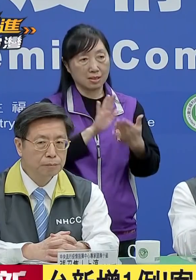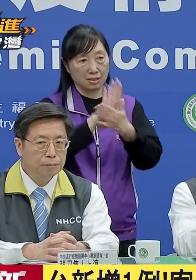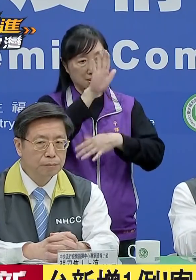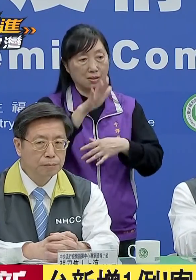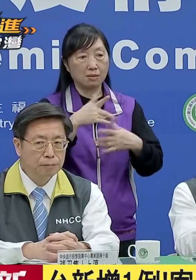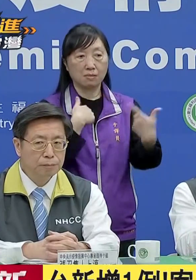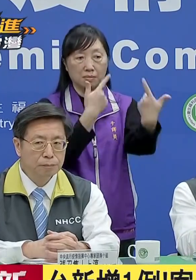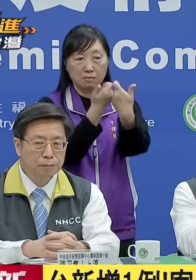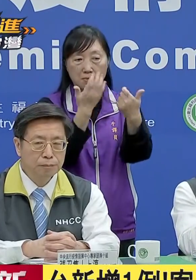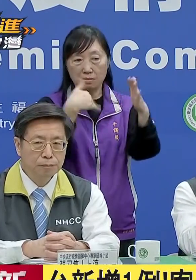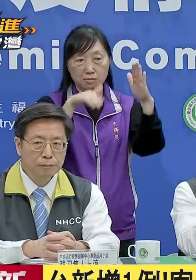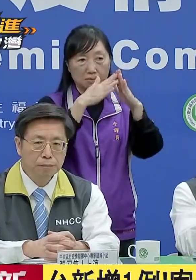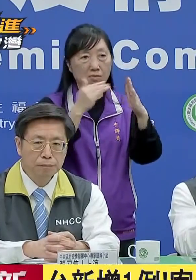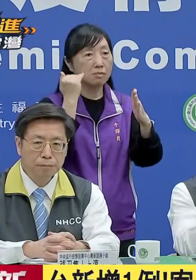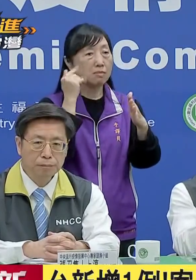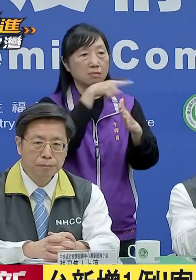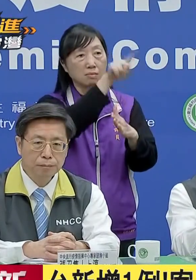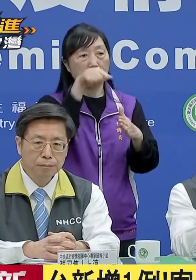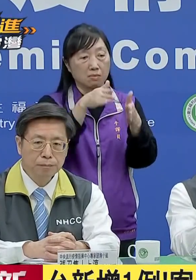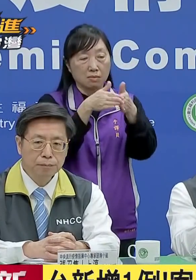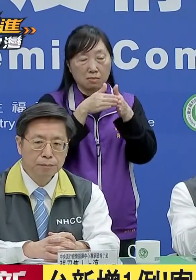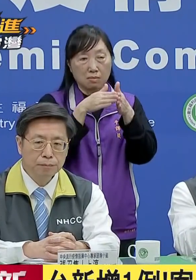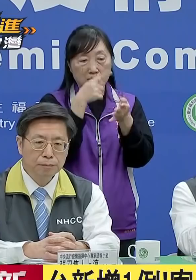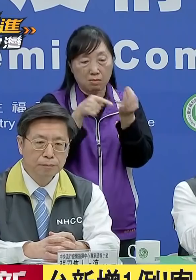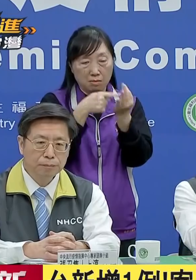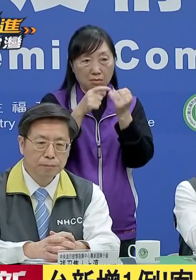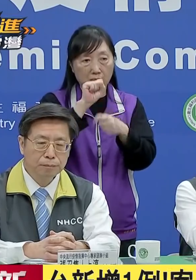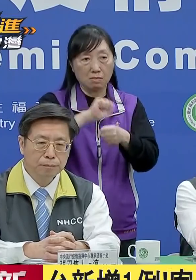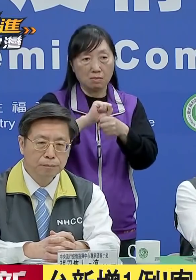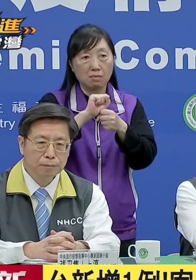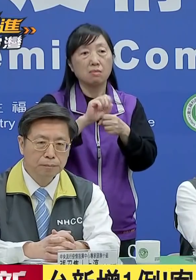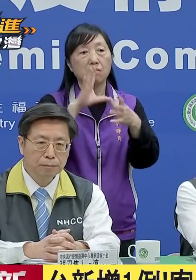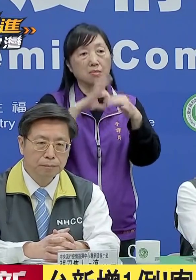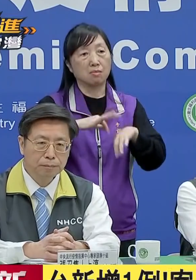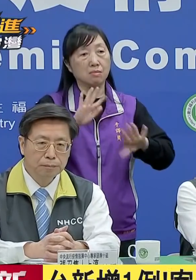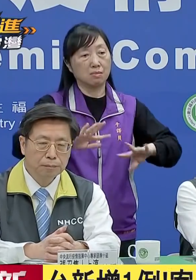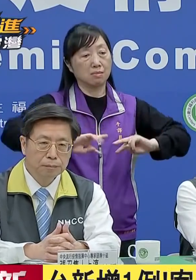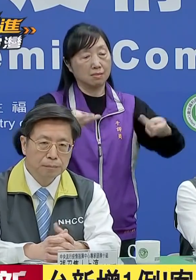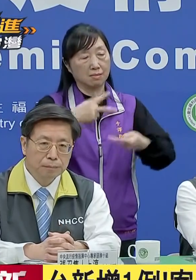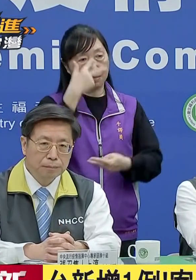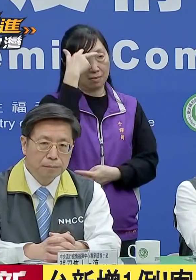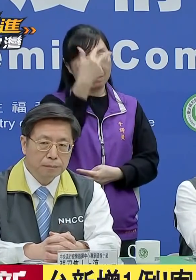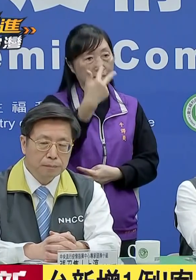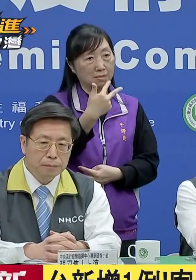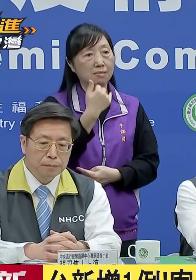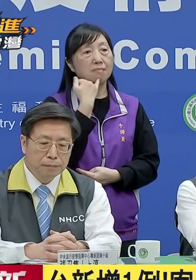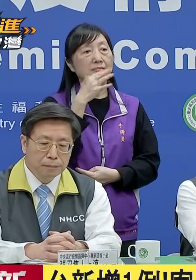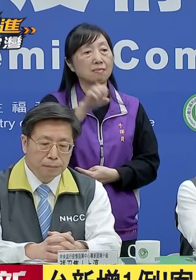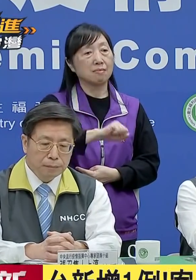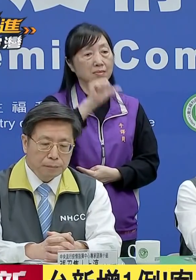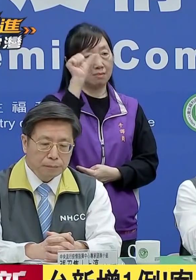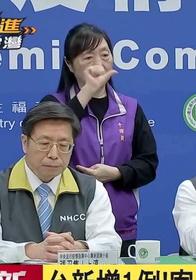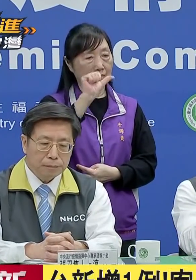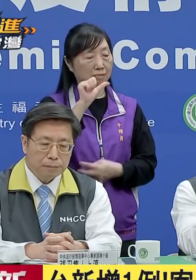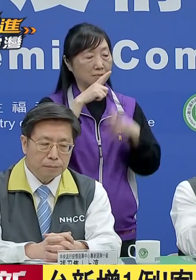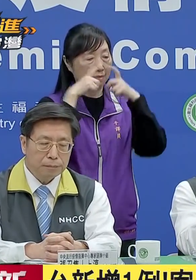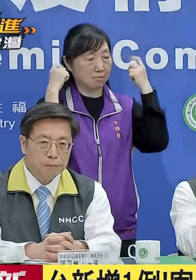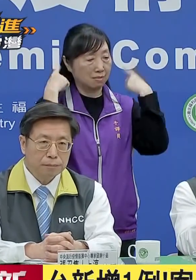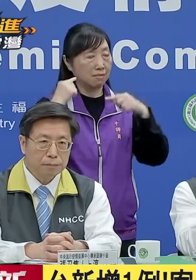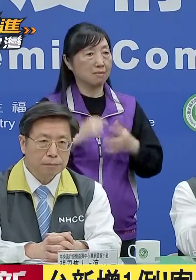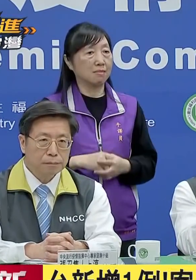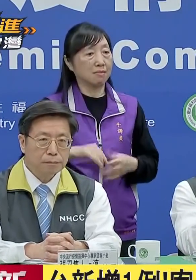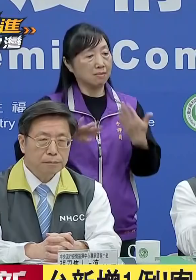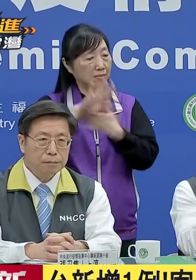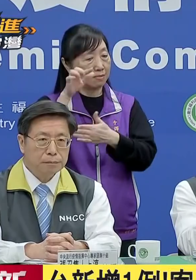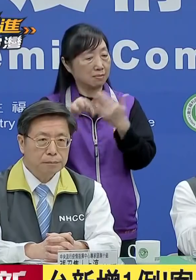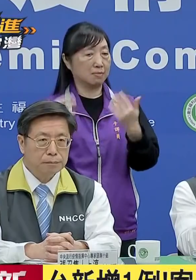在学校可能有比较大的一个需要。好，所以我们就提供为7天5片，好，那其他的规则不变，那不儿童